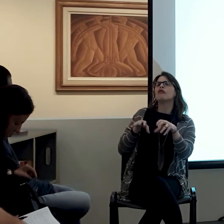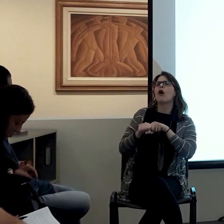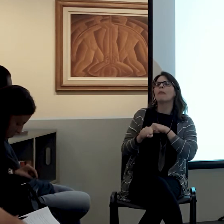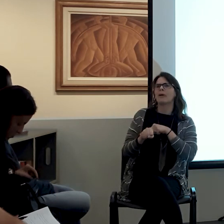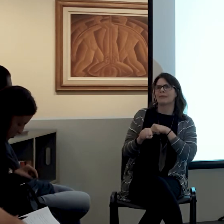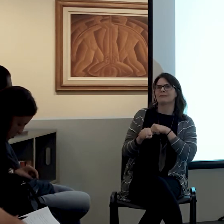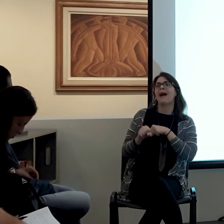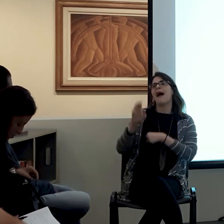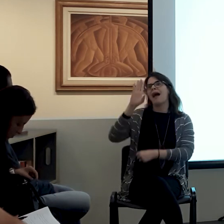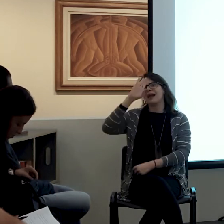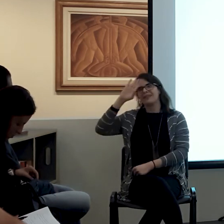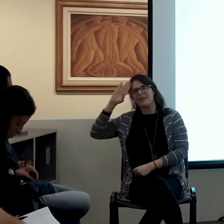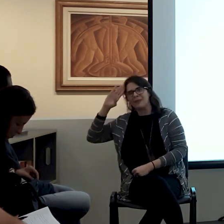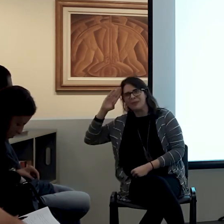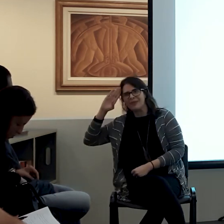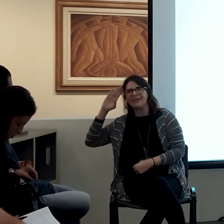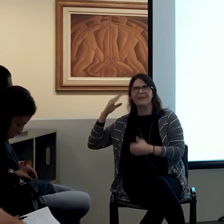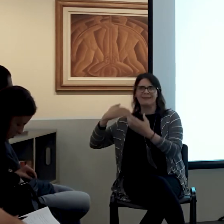Isso.